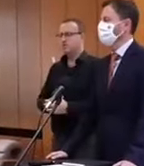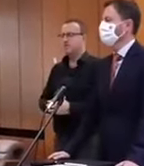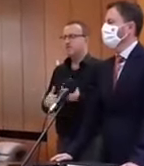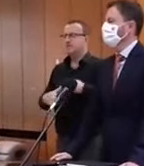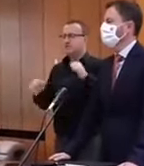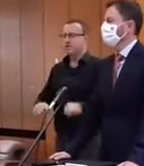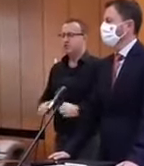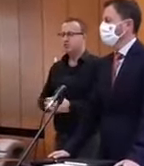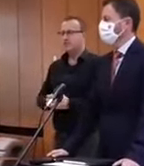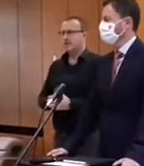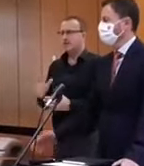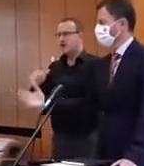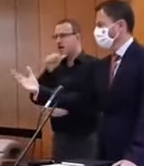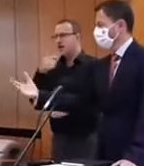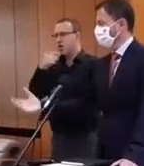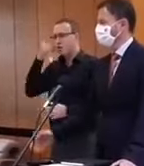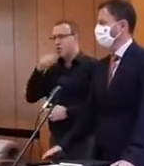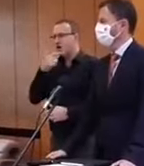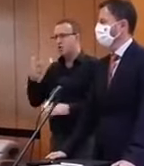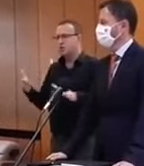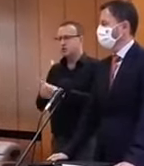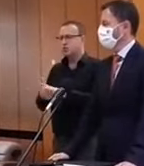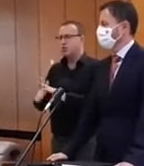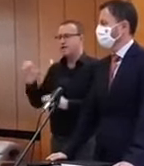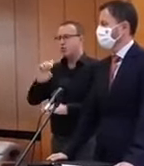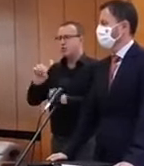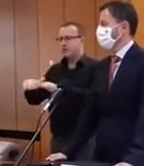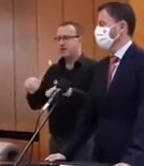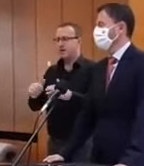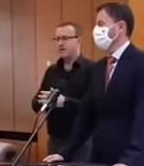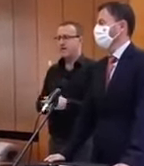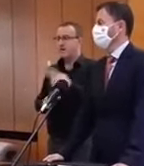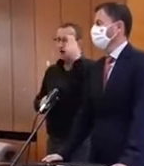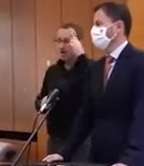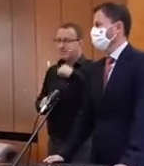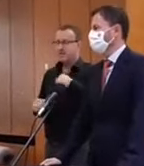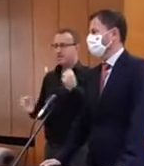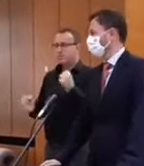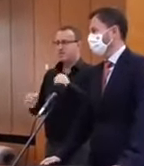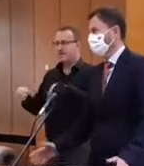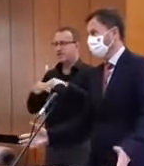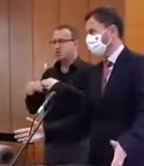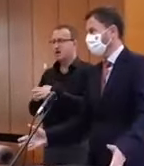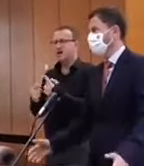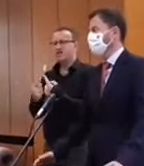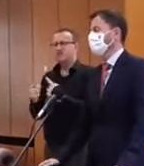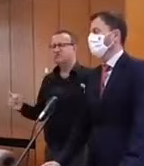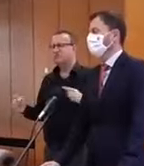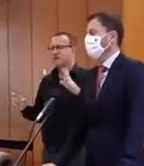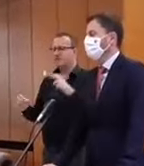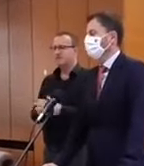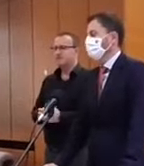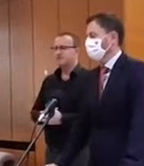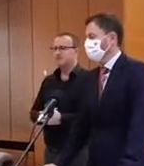že si vážime nielen ako ľudia, ale aj zástupcov Európskeho parlamentu. Hlavne, že sa nebojíme diskutovať o